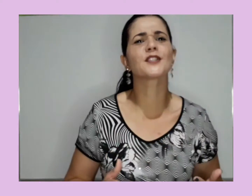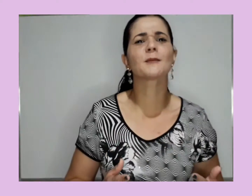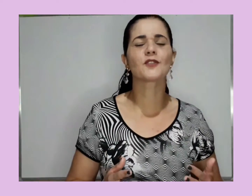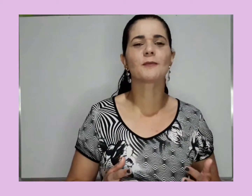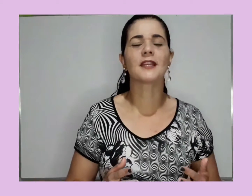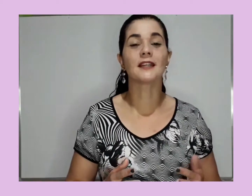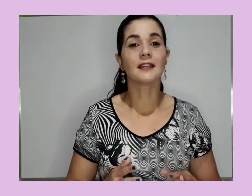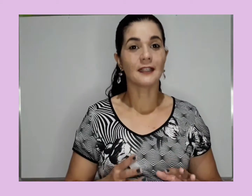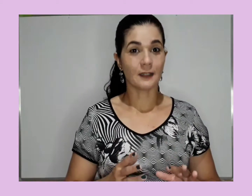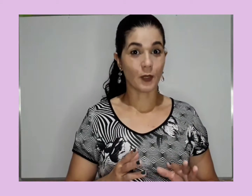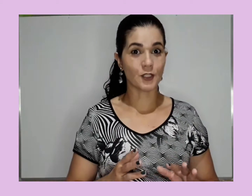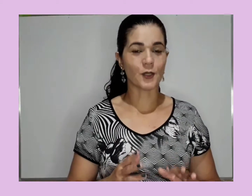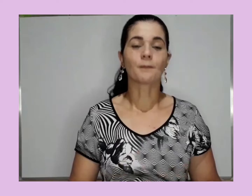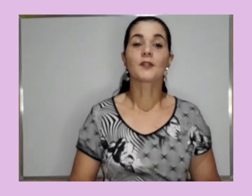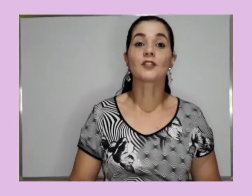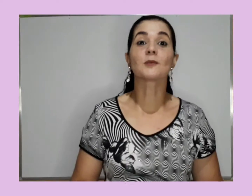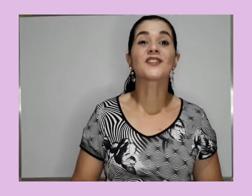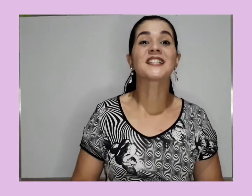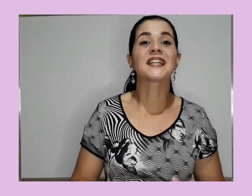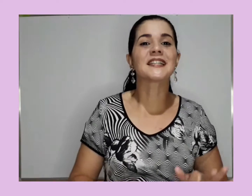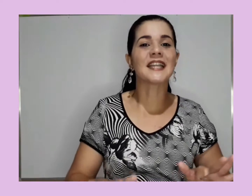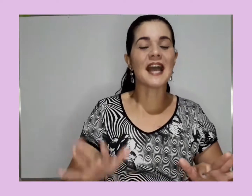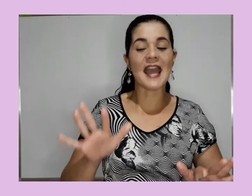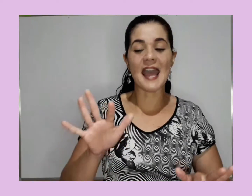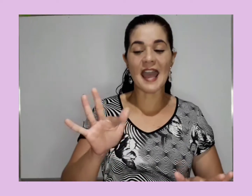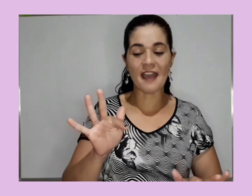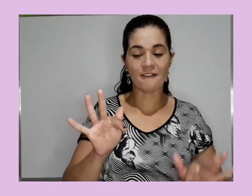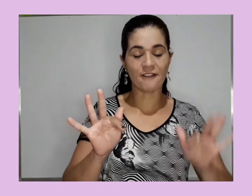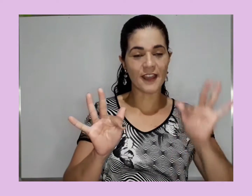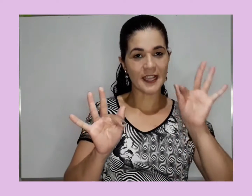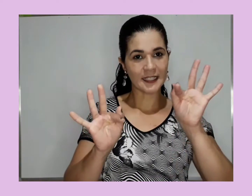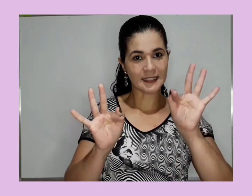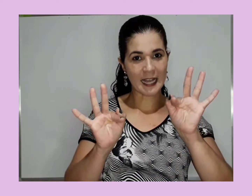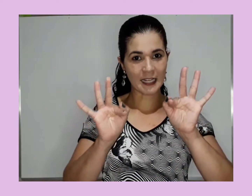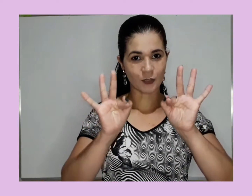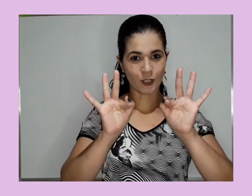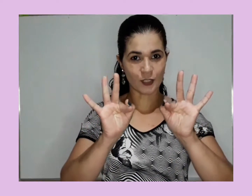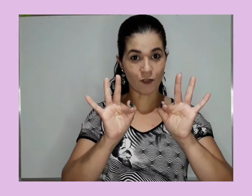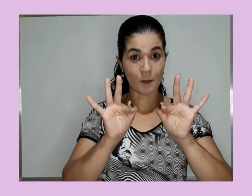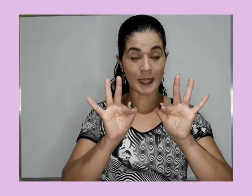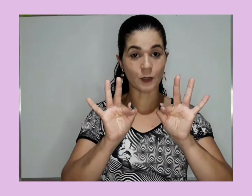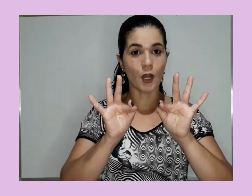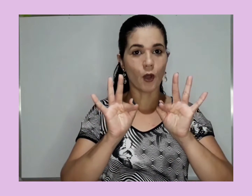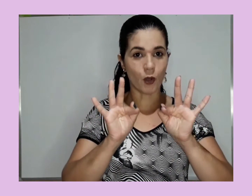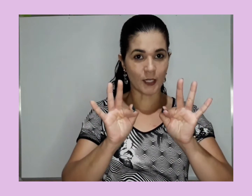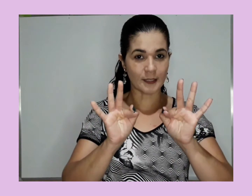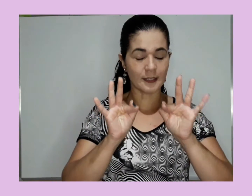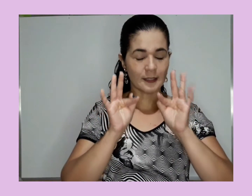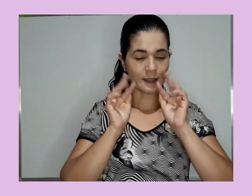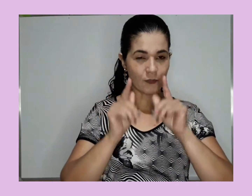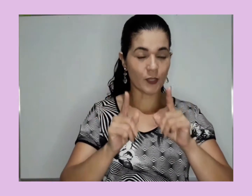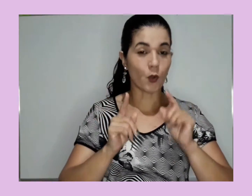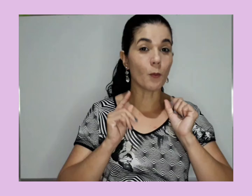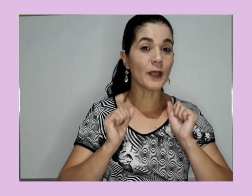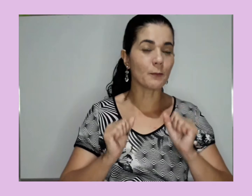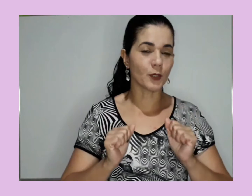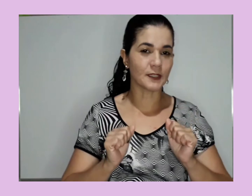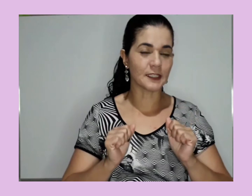pronunciamos família? Olha só, nós vamos fazer a letrinha F, tá? Do nosso alfabeto. Olha, estão vendo como é importante?